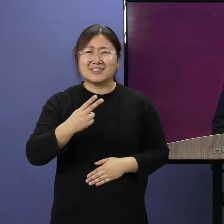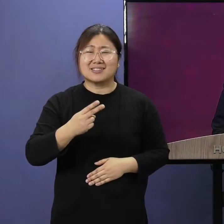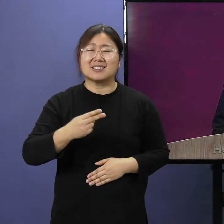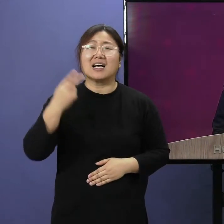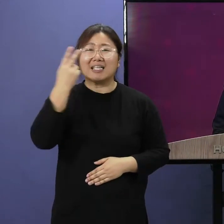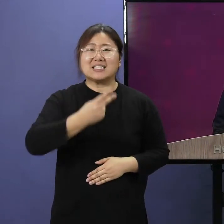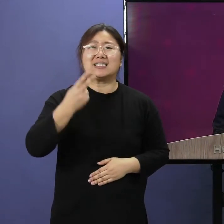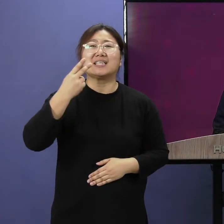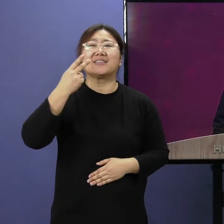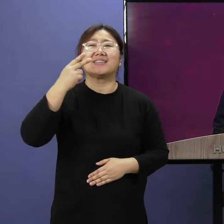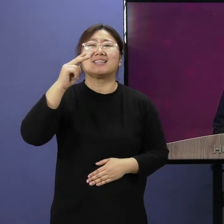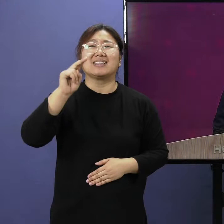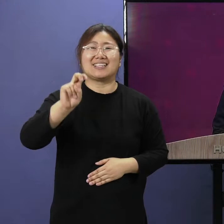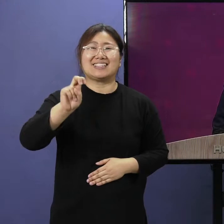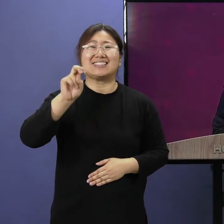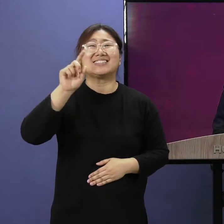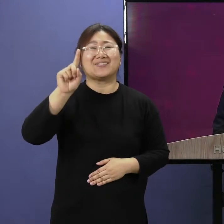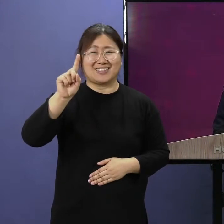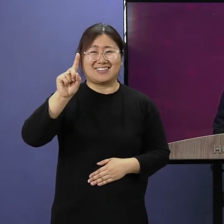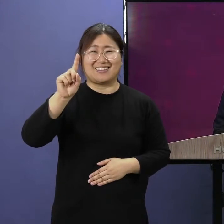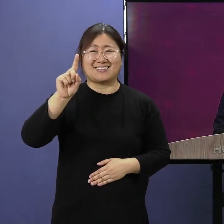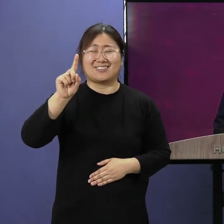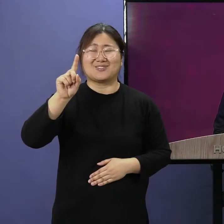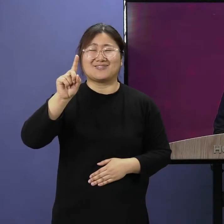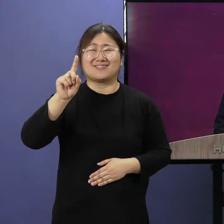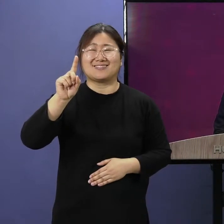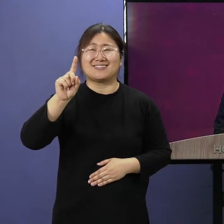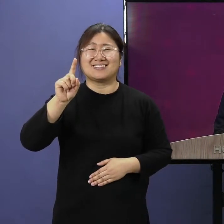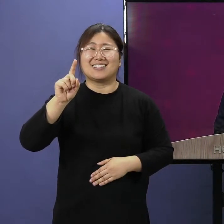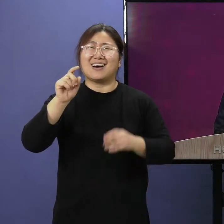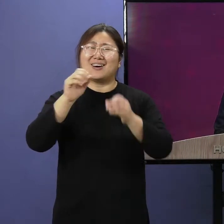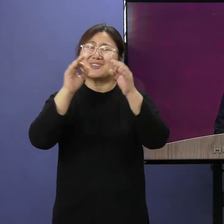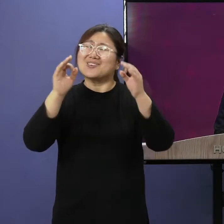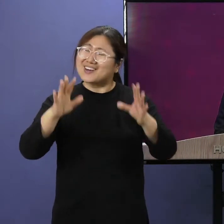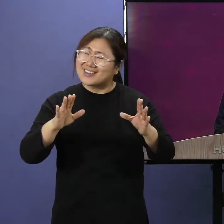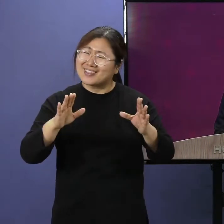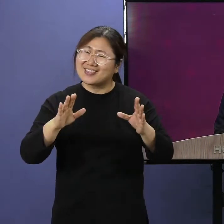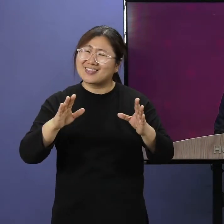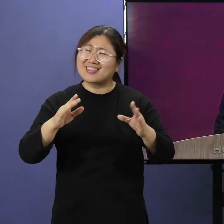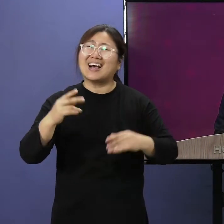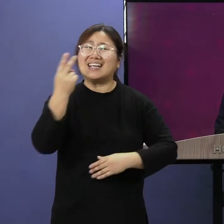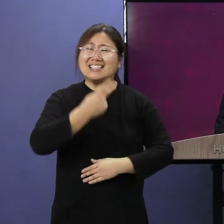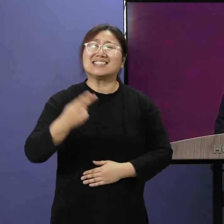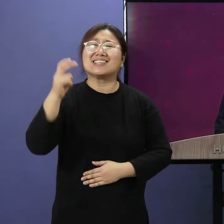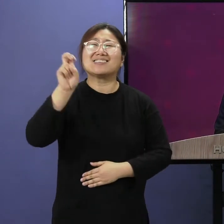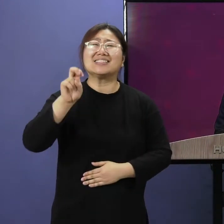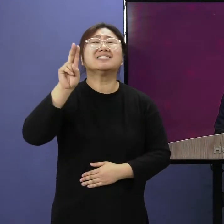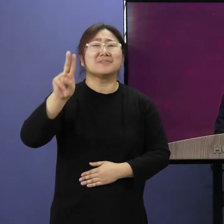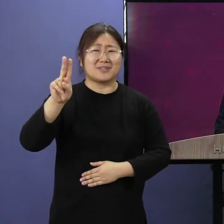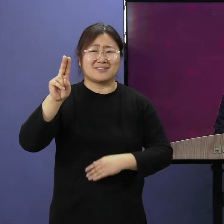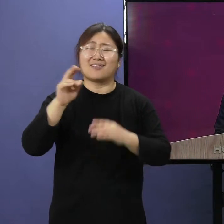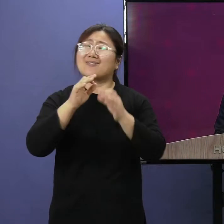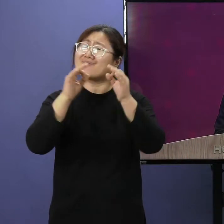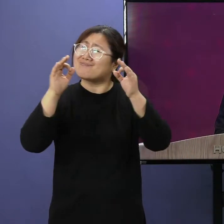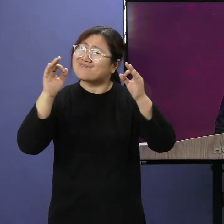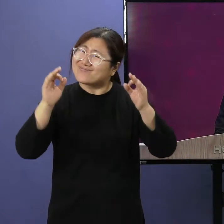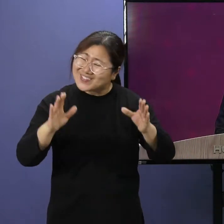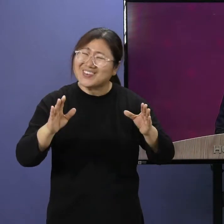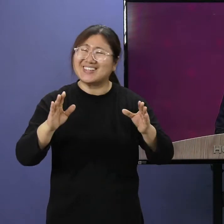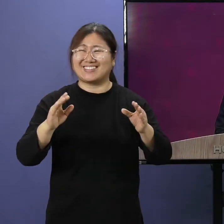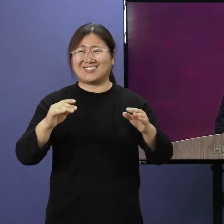2021년에도 우리와 함께 하셨고 지금도 우리와 함께 하고 계시고 그리고 2022년에도 우리와 함께 하실